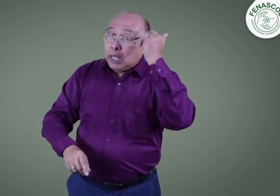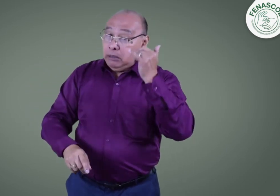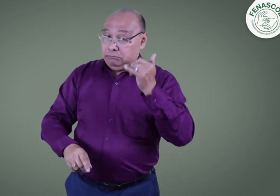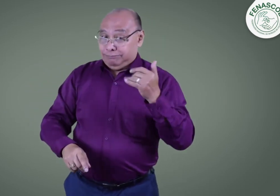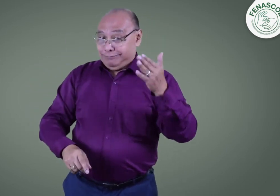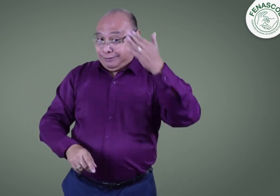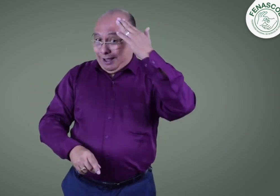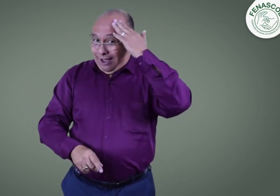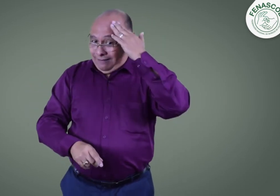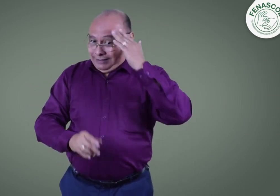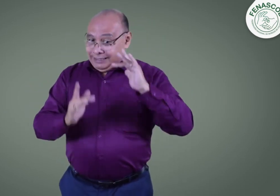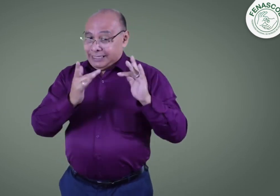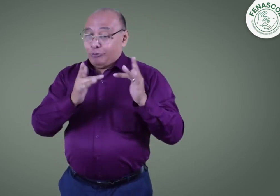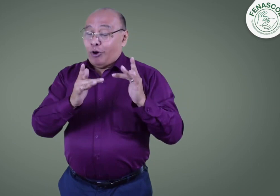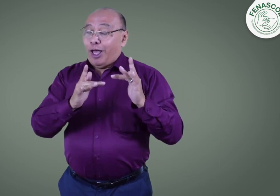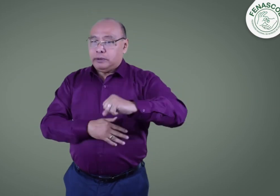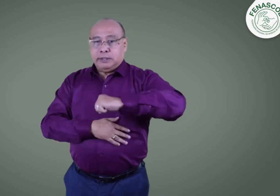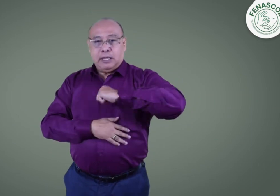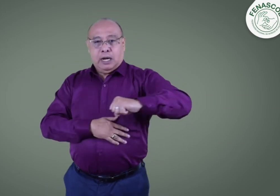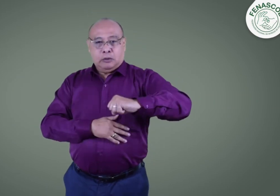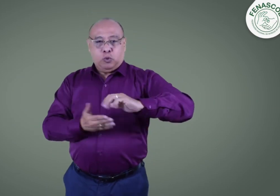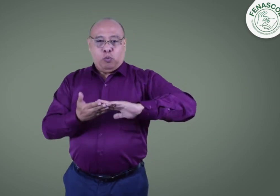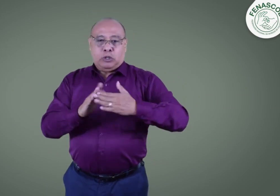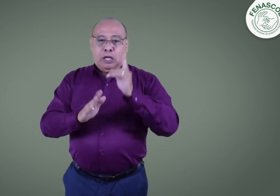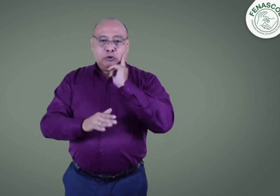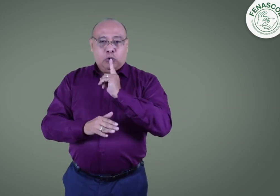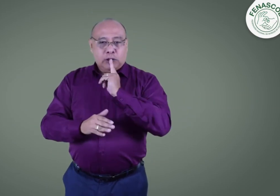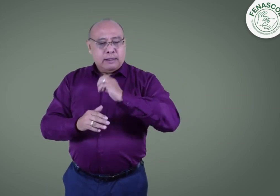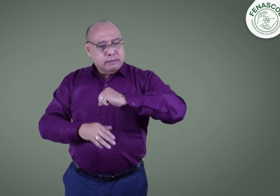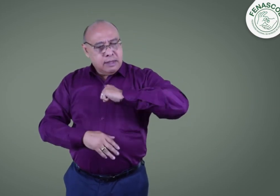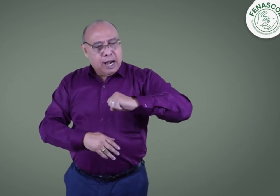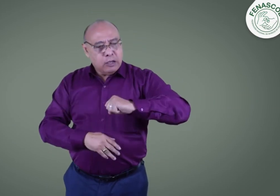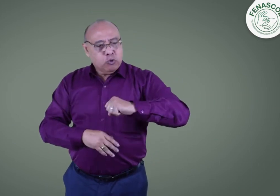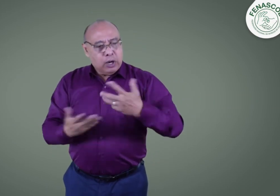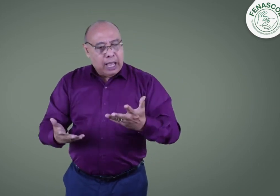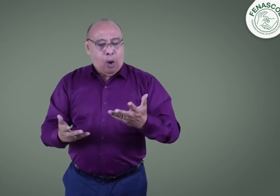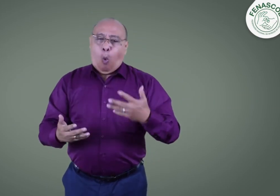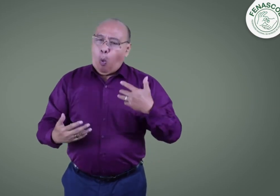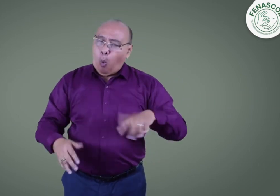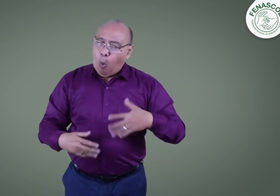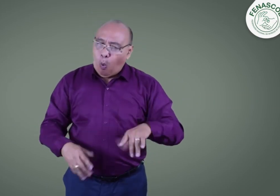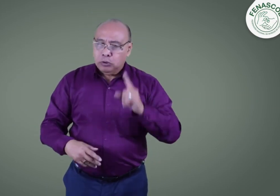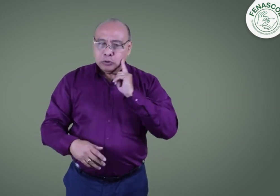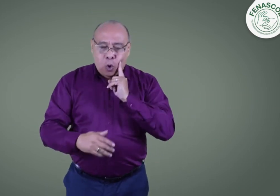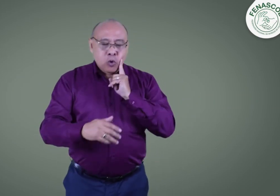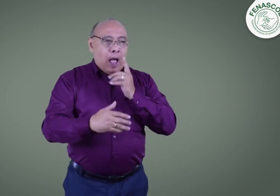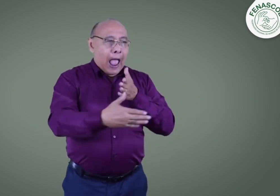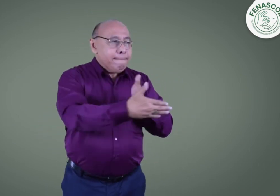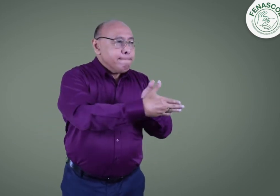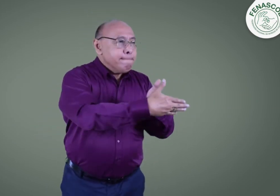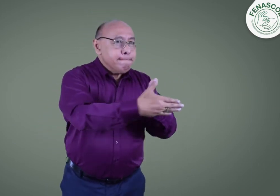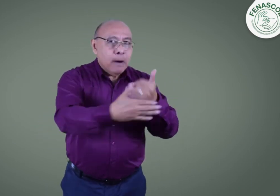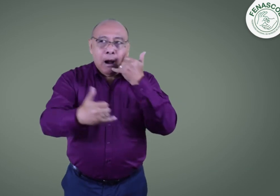sorda, debido a que su ausencia genera barreras al realizar llamadas telefónicas y para poderse comunicar en un mismo lugar